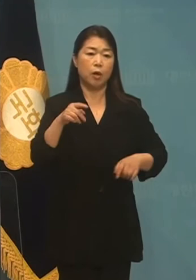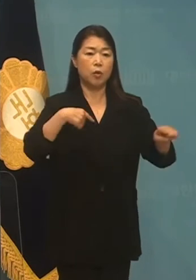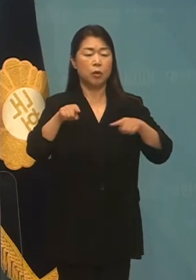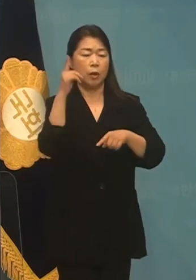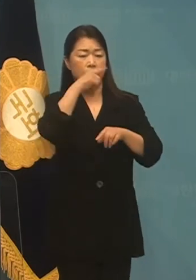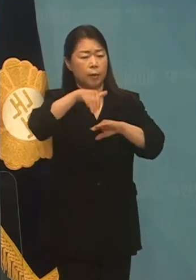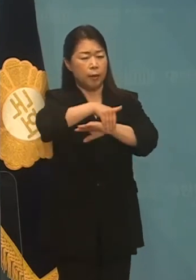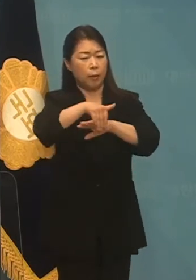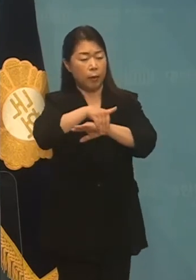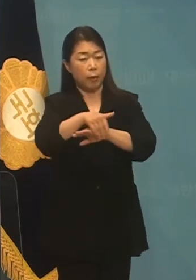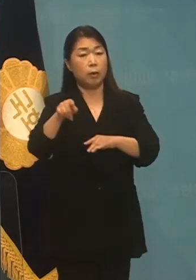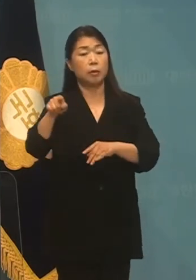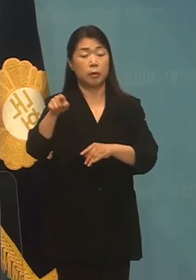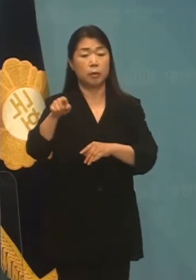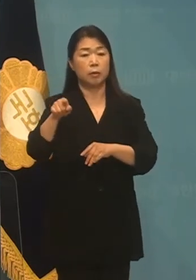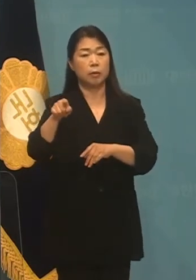정치적